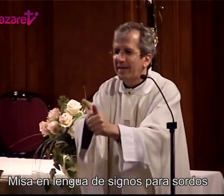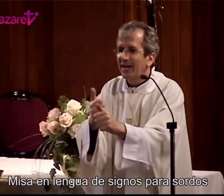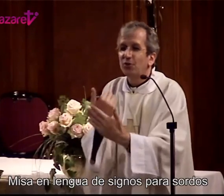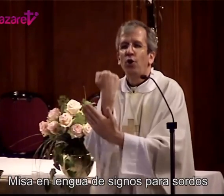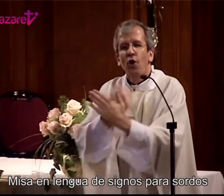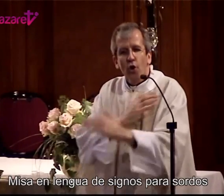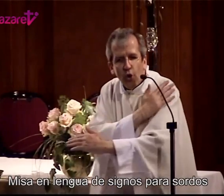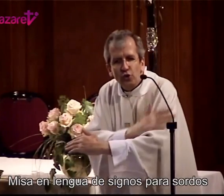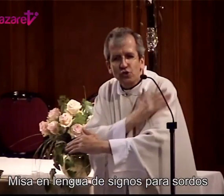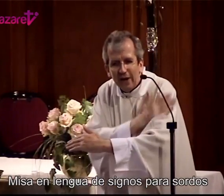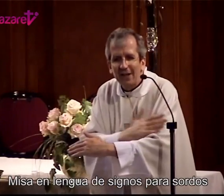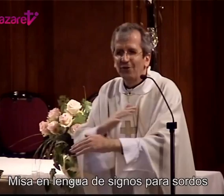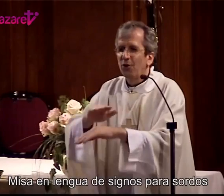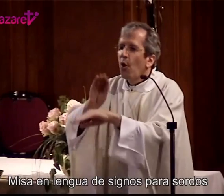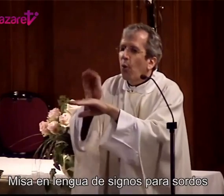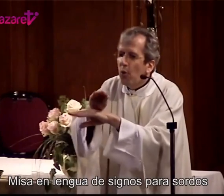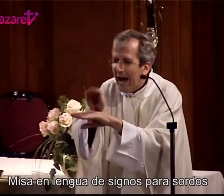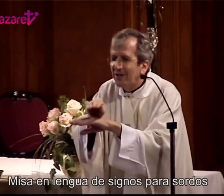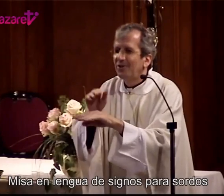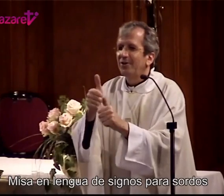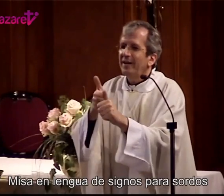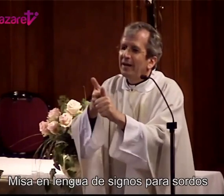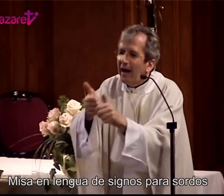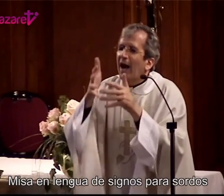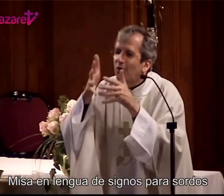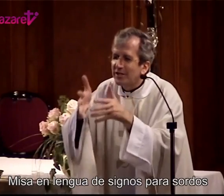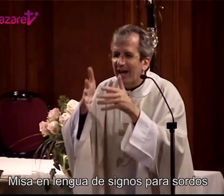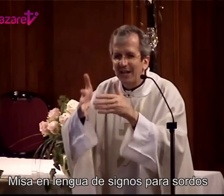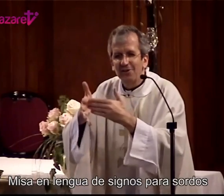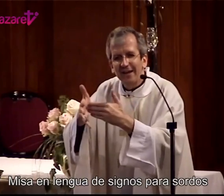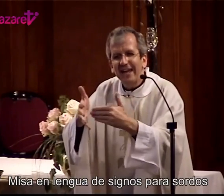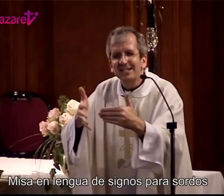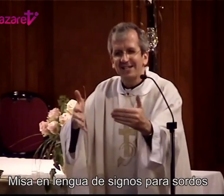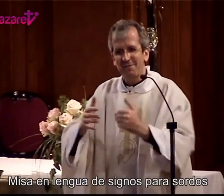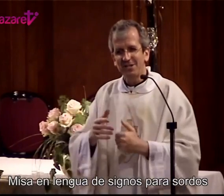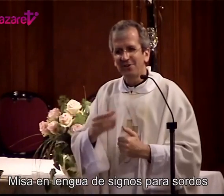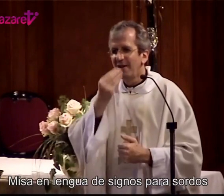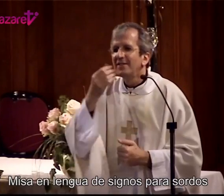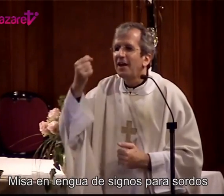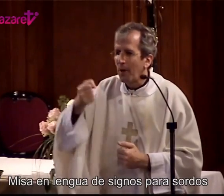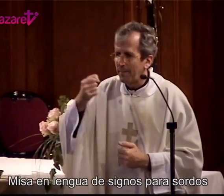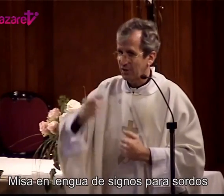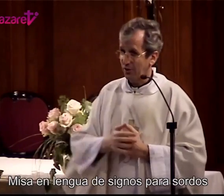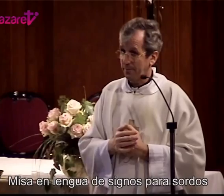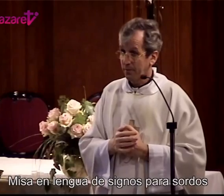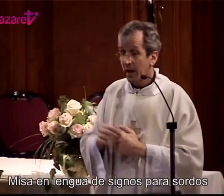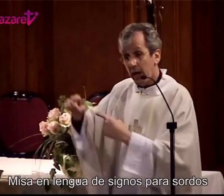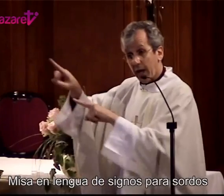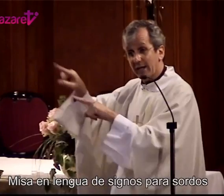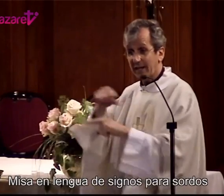acompañando, consolando, curando, aconsejando. Esa es la misión del buen pastor. Es la de